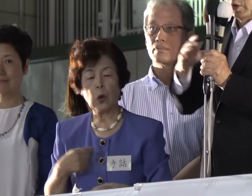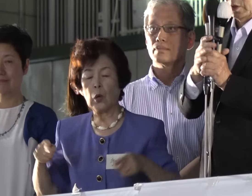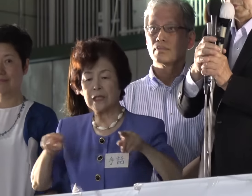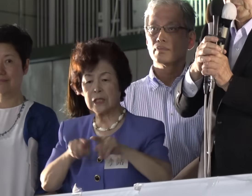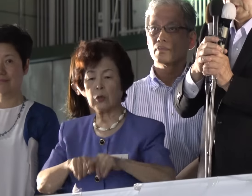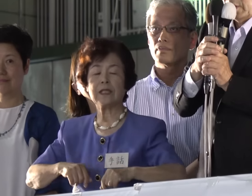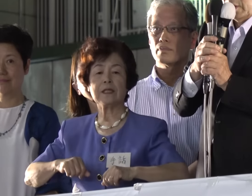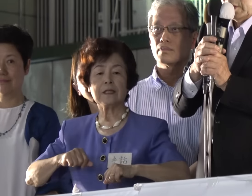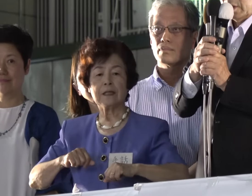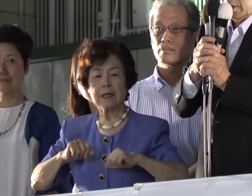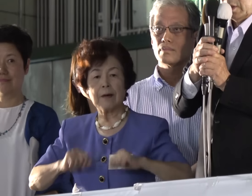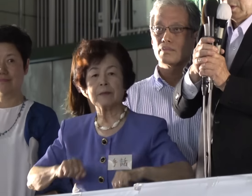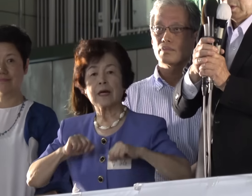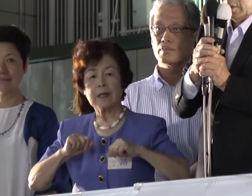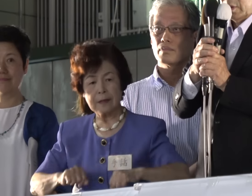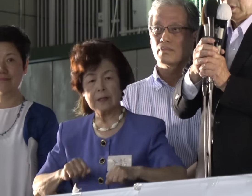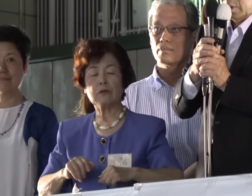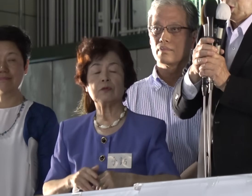っている